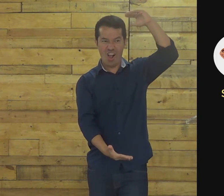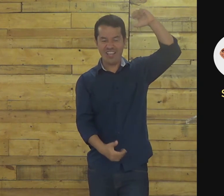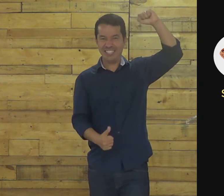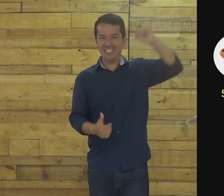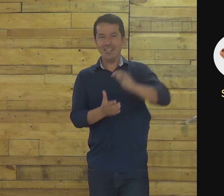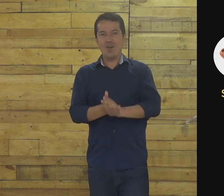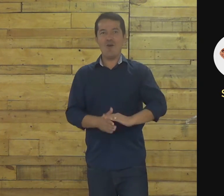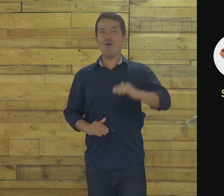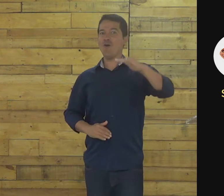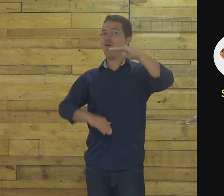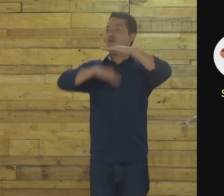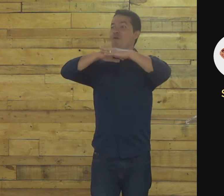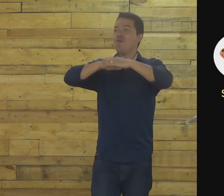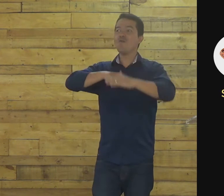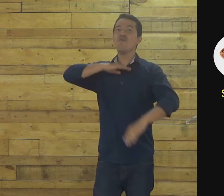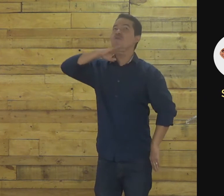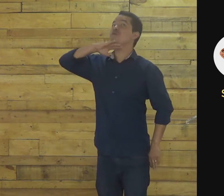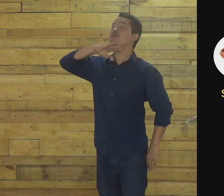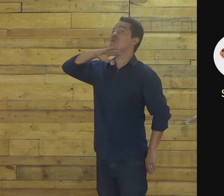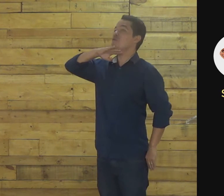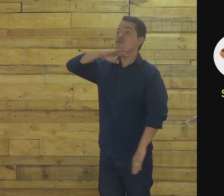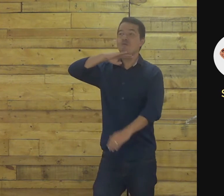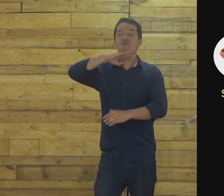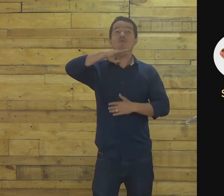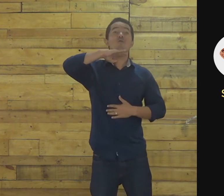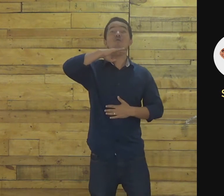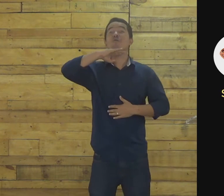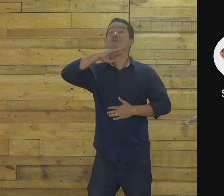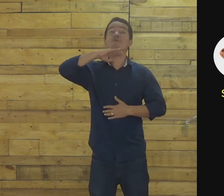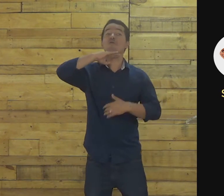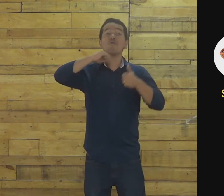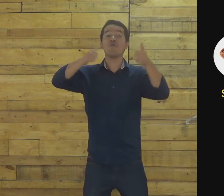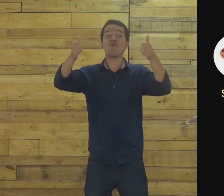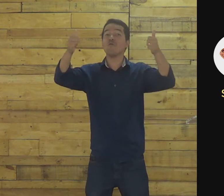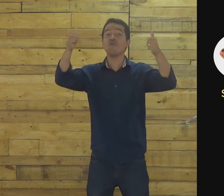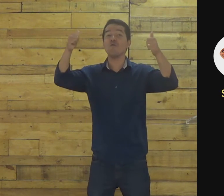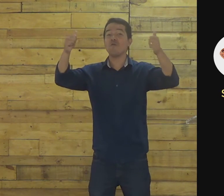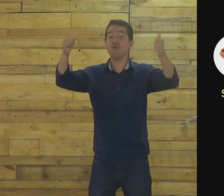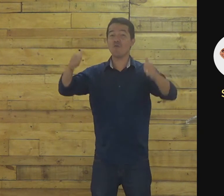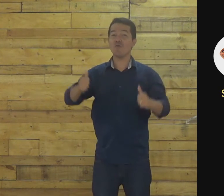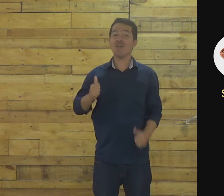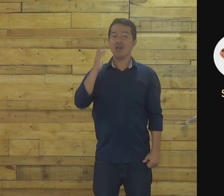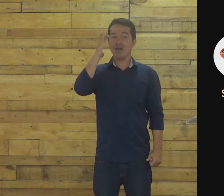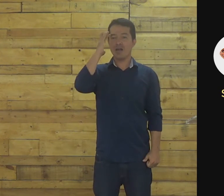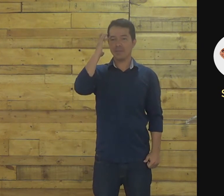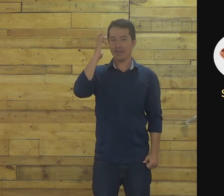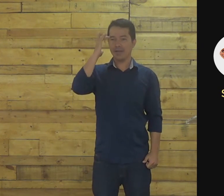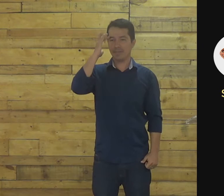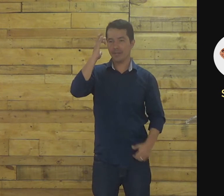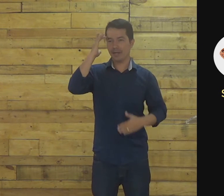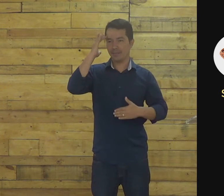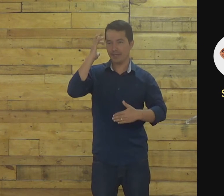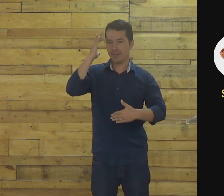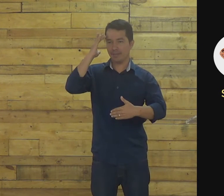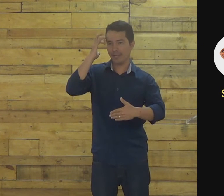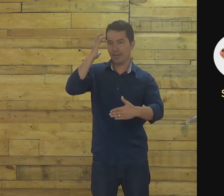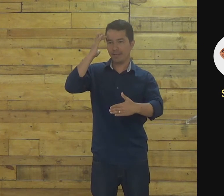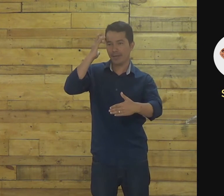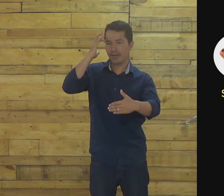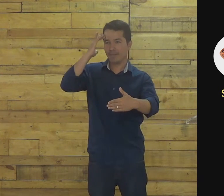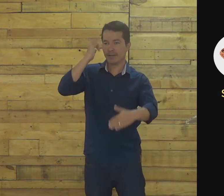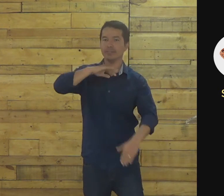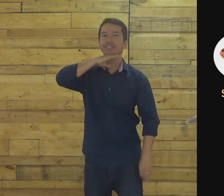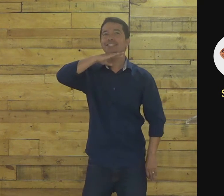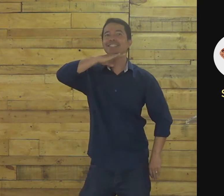quase acabando, tem que eliminar para sábado. Não, sábado dá, sábado dá. Aí você tá de tanque cheio.